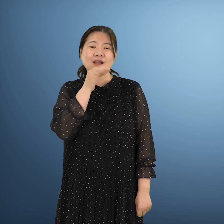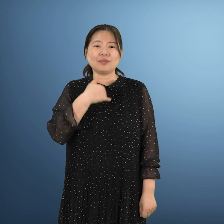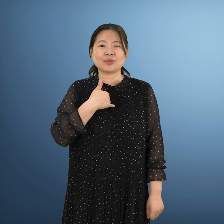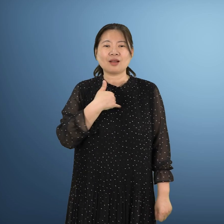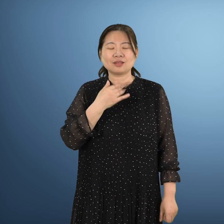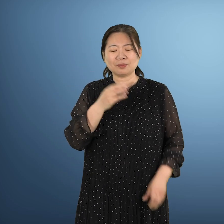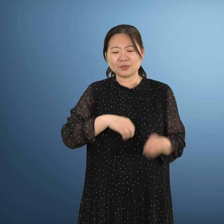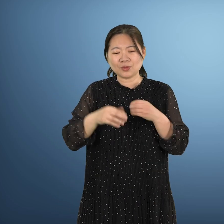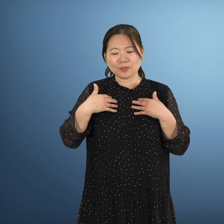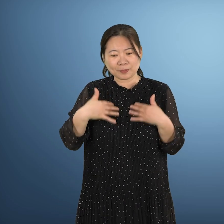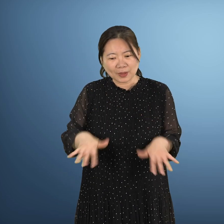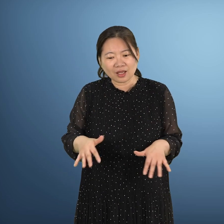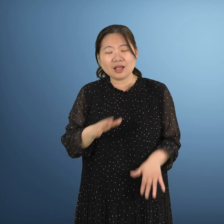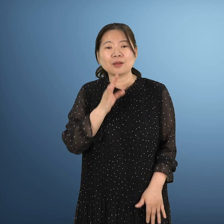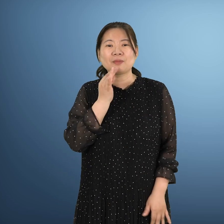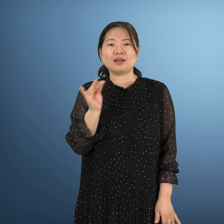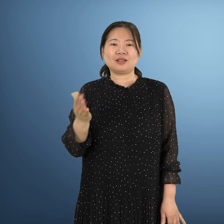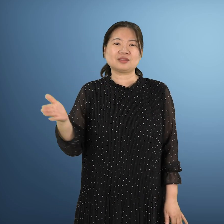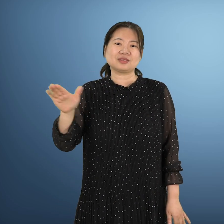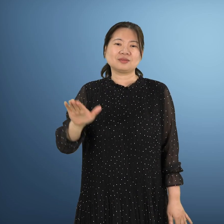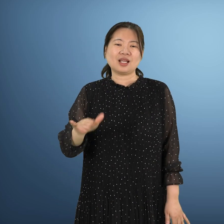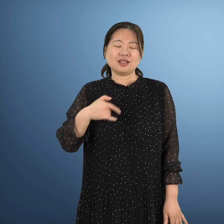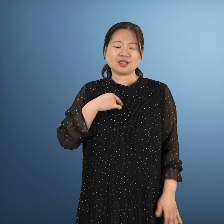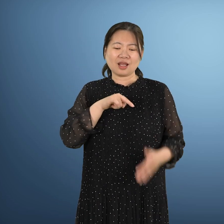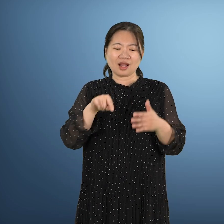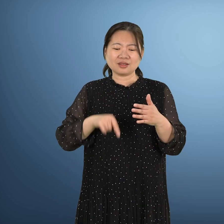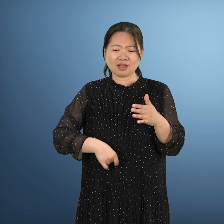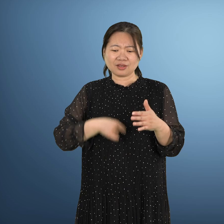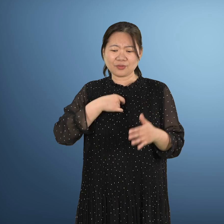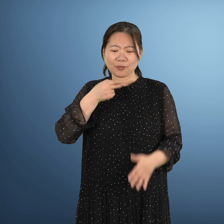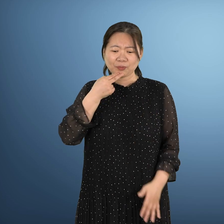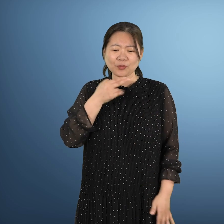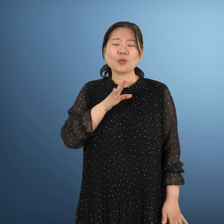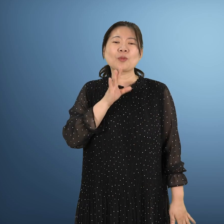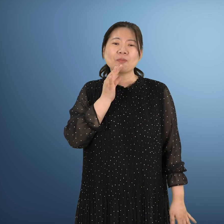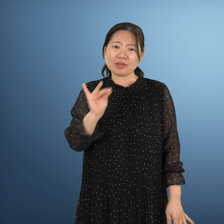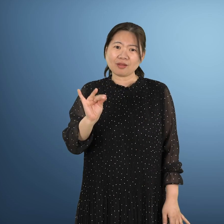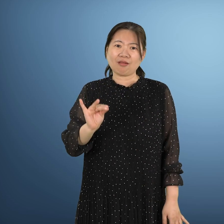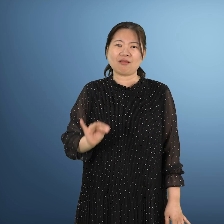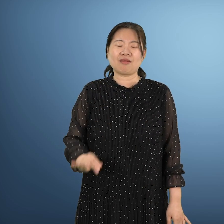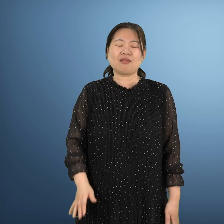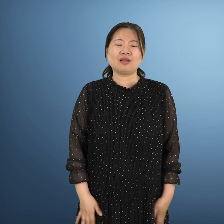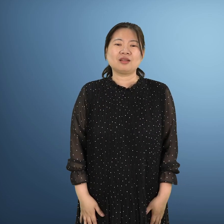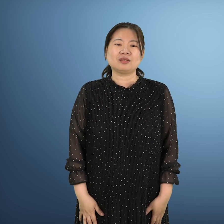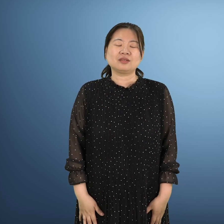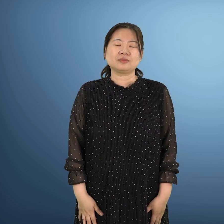나는 비록 약하나 내 안에 의가 없으나